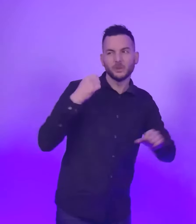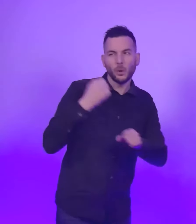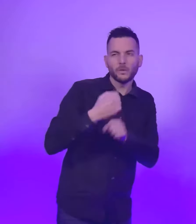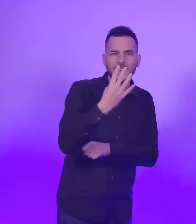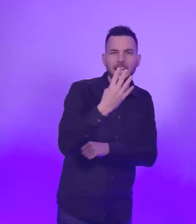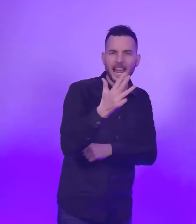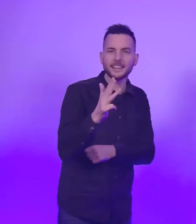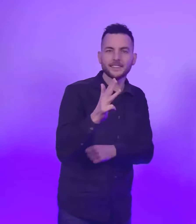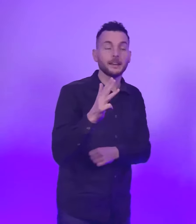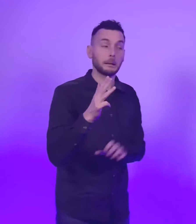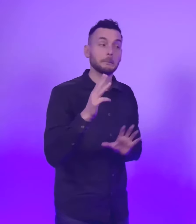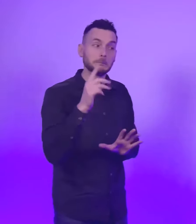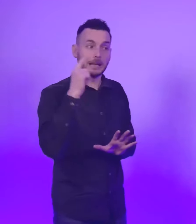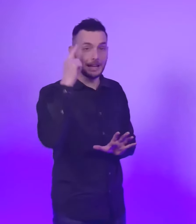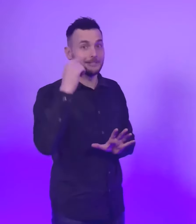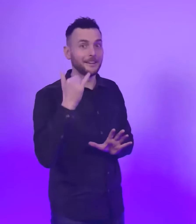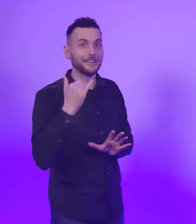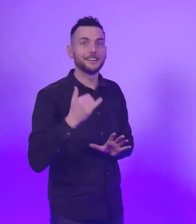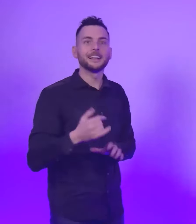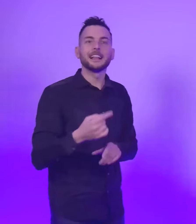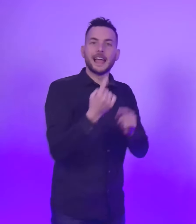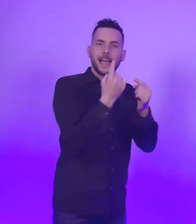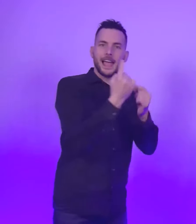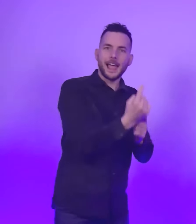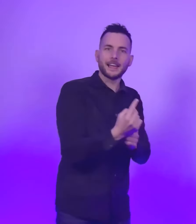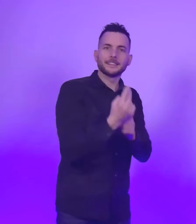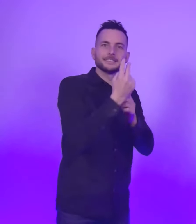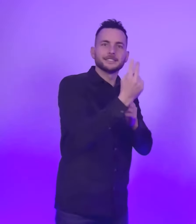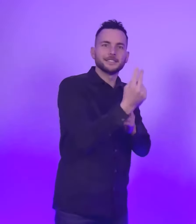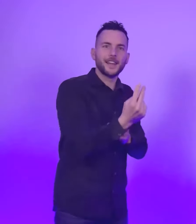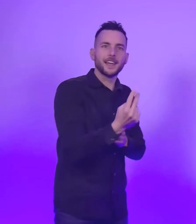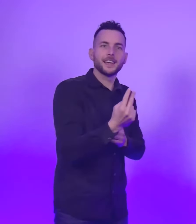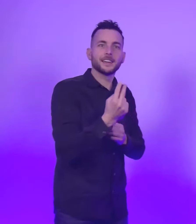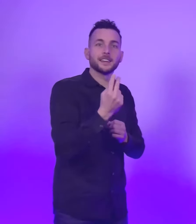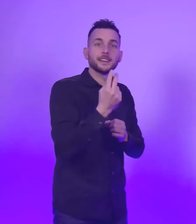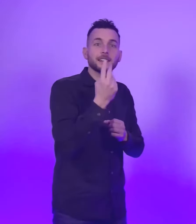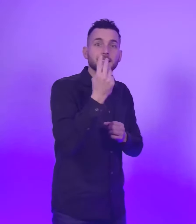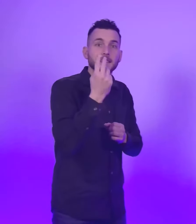wel op. 1, 2, 3,